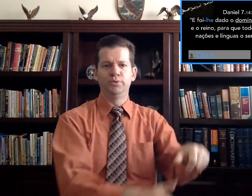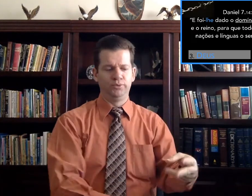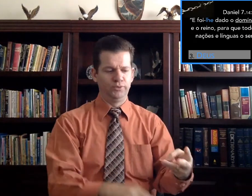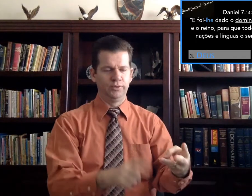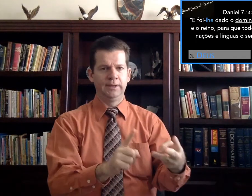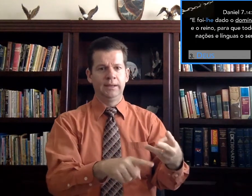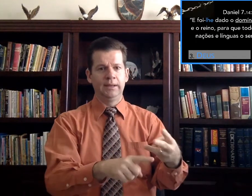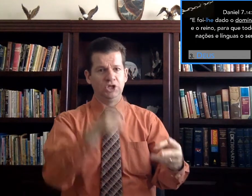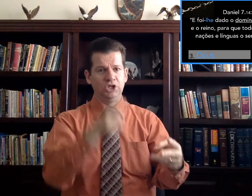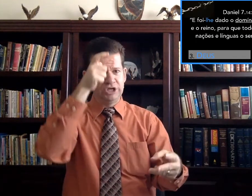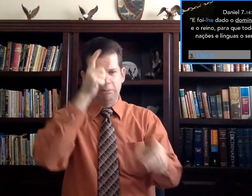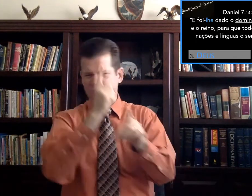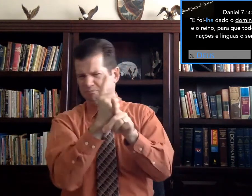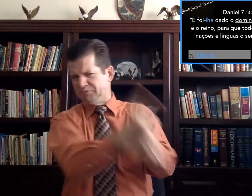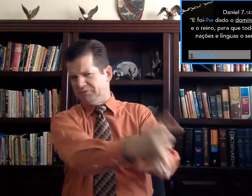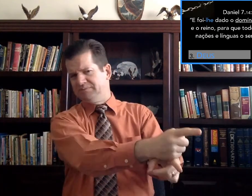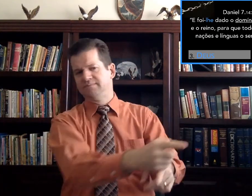mundo. Diabo,